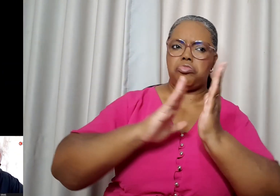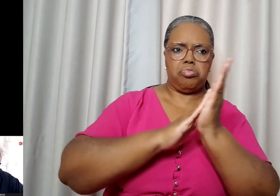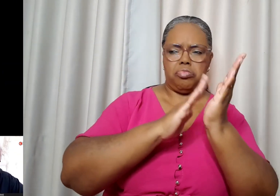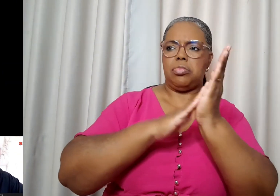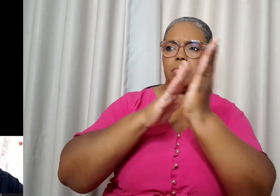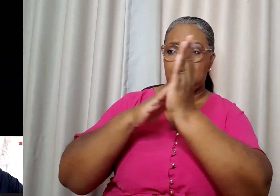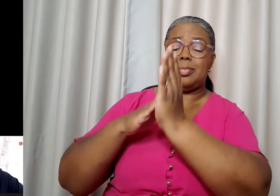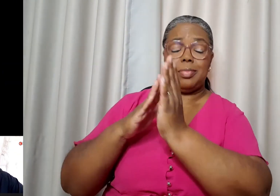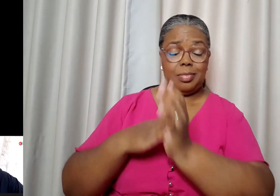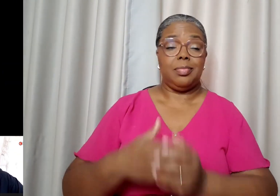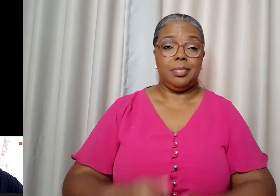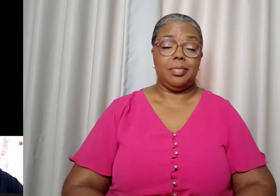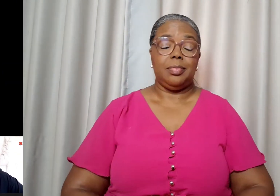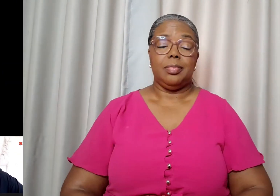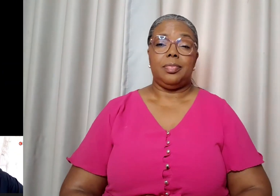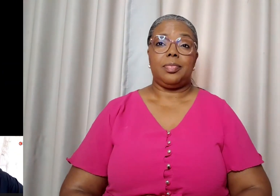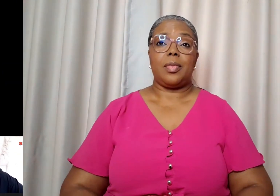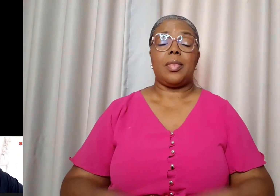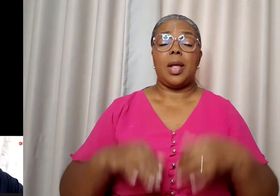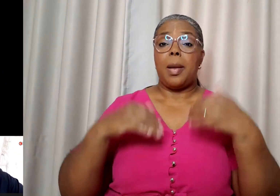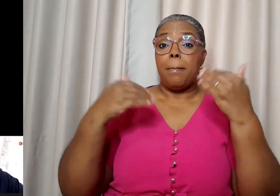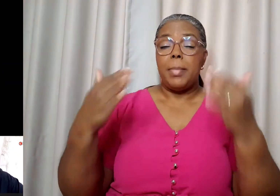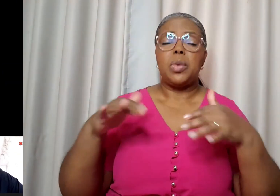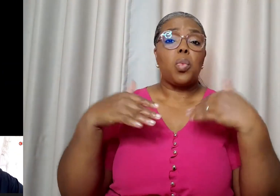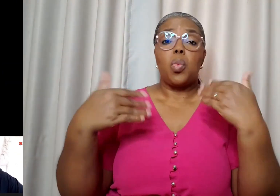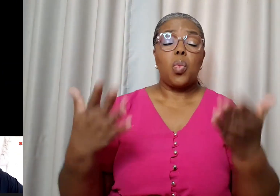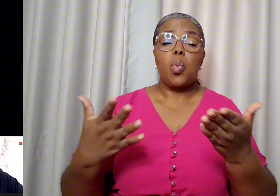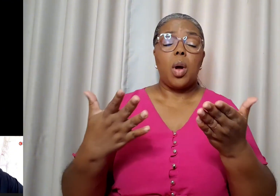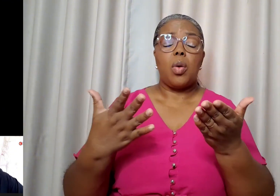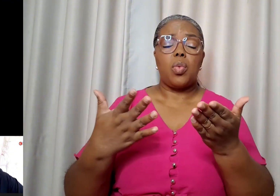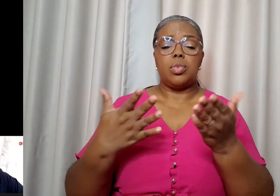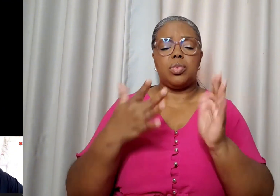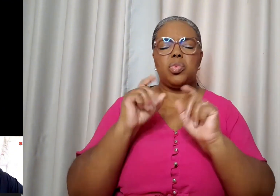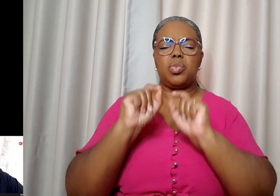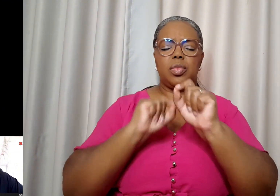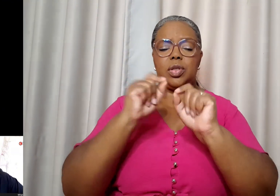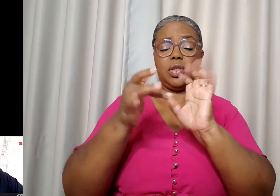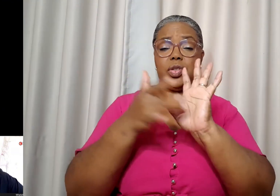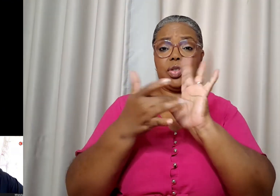a atitude de Jesus a respeito